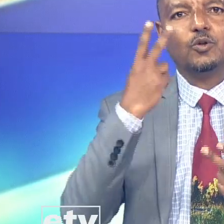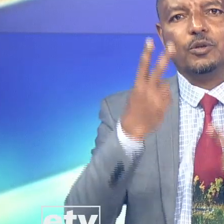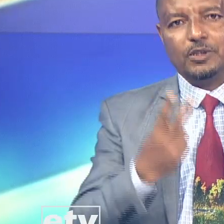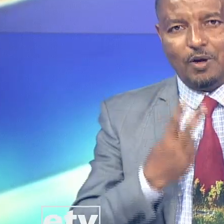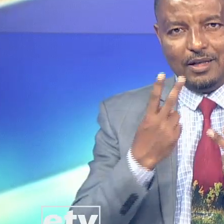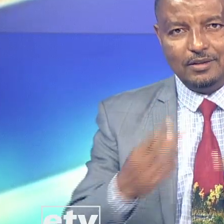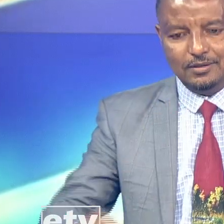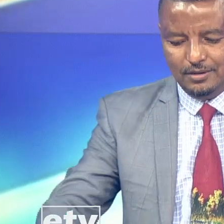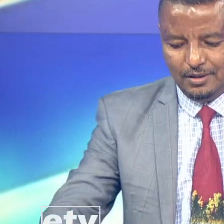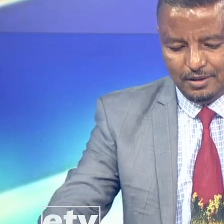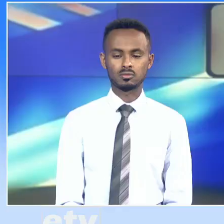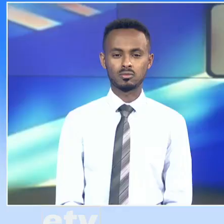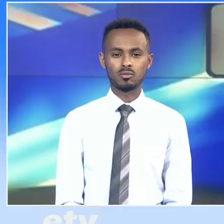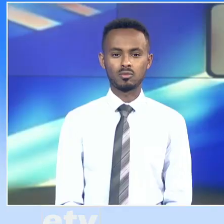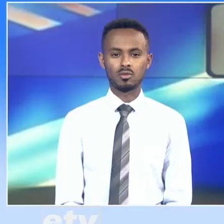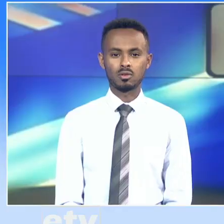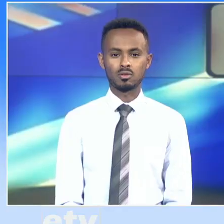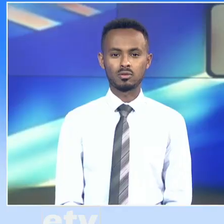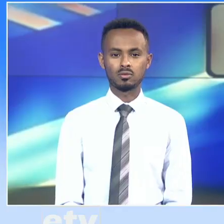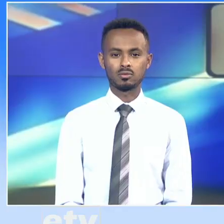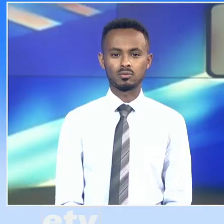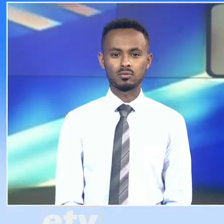ወደብ ጎብኝተዋል።